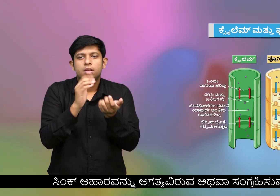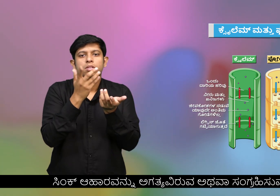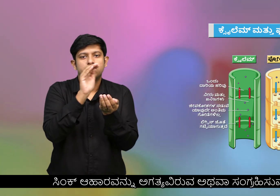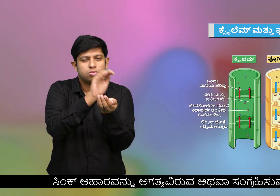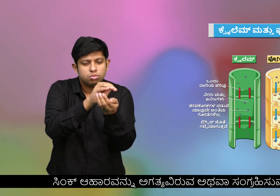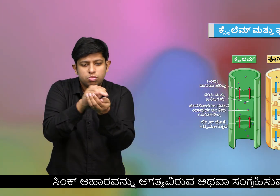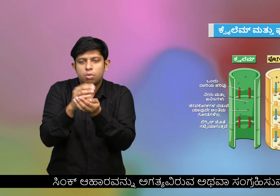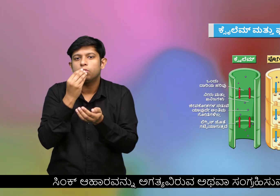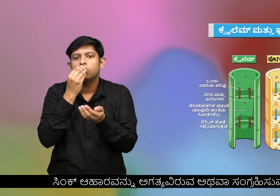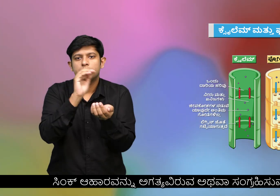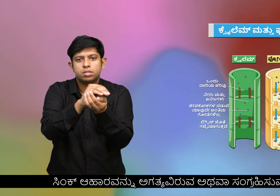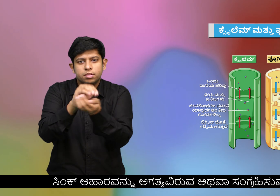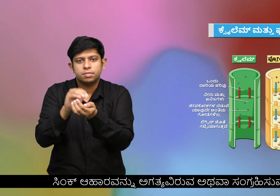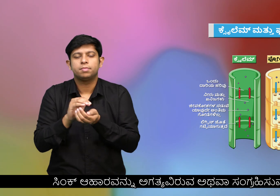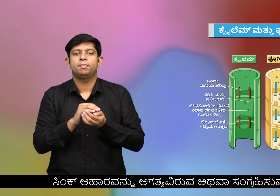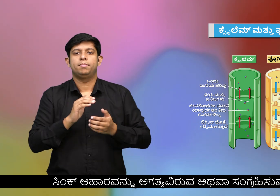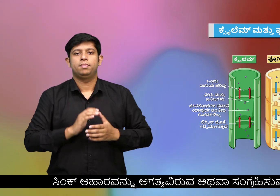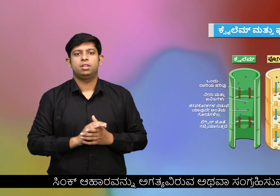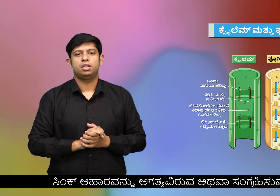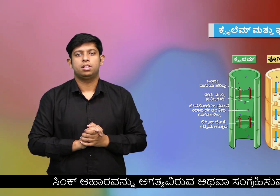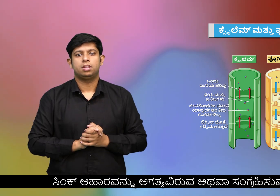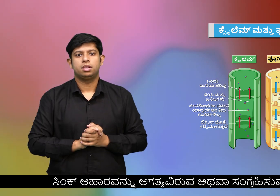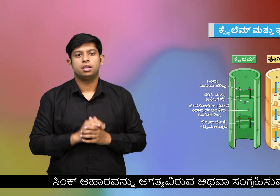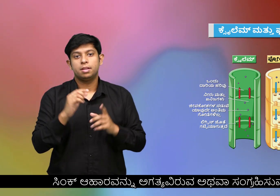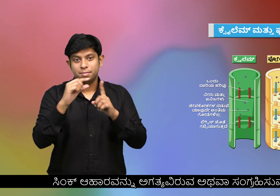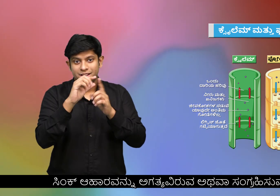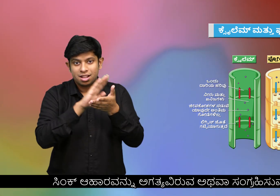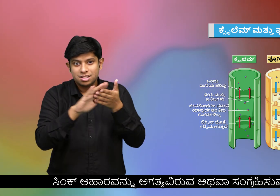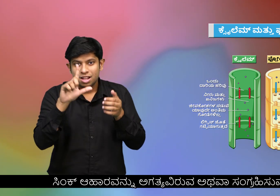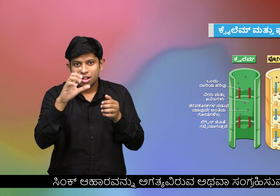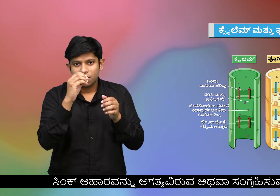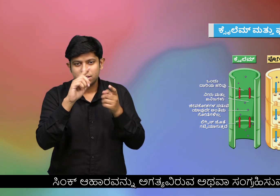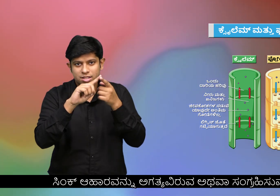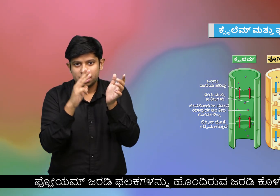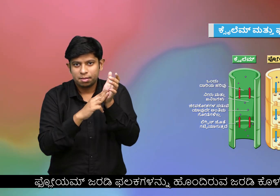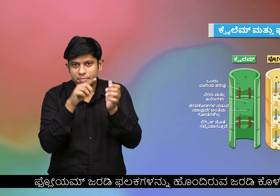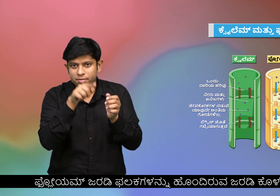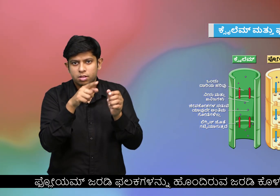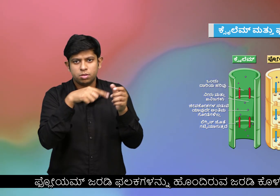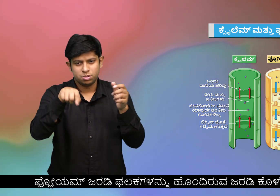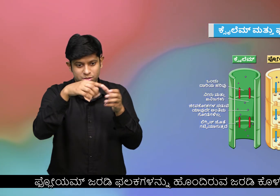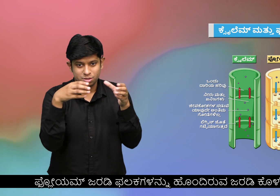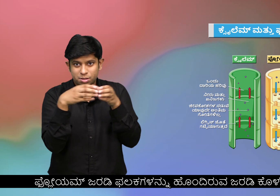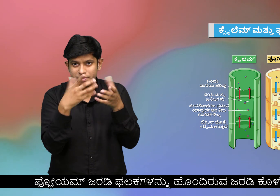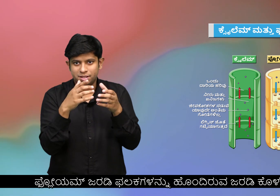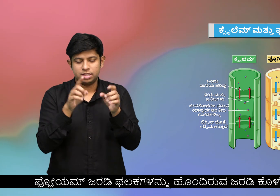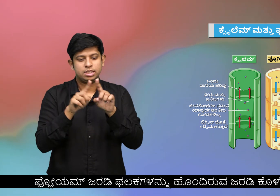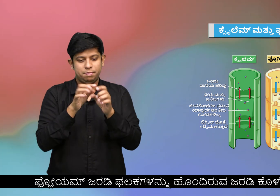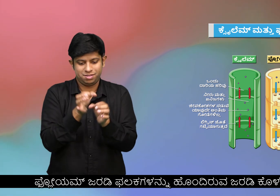ಸಿಂಕ್ ಆಹಾರವನ್ನು ಅಗತ್ಯವಿರುವ ಅಥವಾ ಸಂಗ್ರಹಿಸುವ ಭಾಗವಾಗಿದೆ. ಫ್ಲೋಯಂ ಜರಡಿ ಫಲಕಗಳನ್ನು